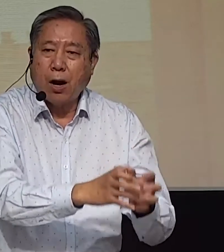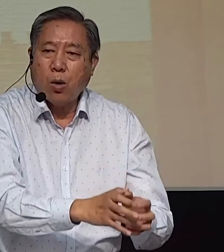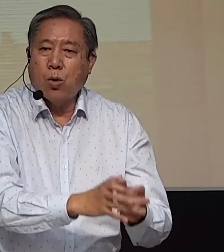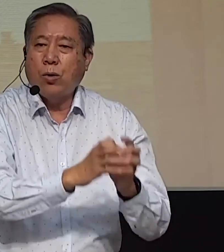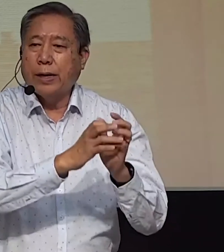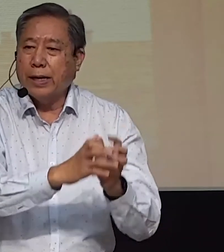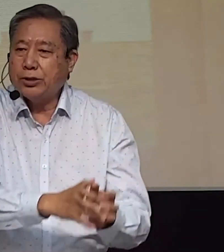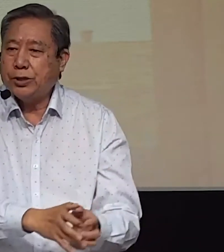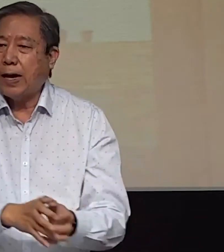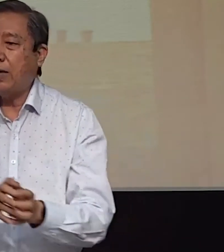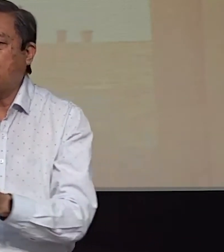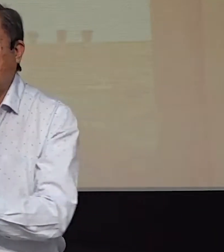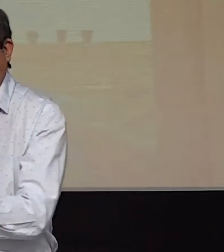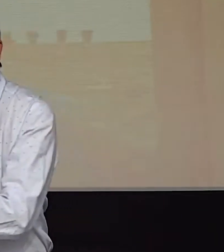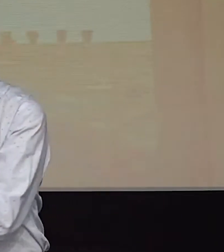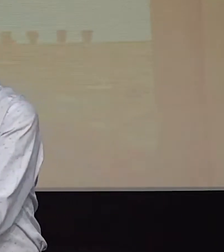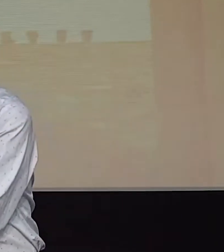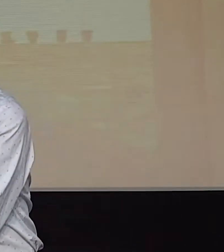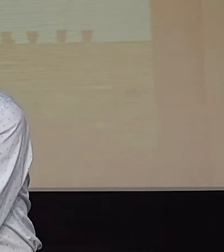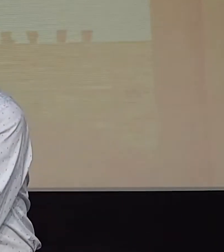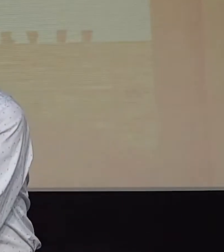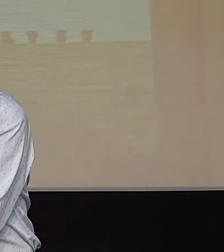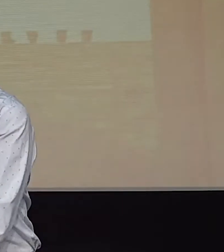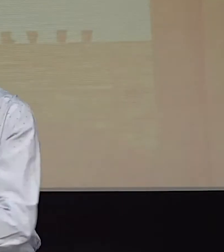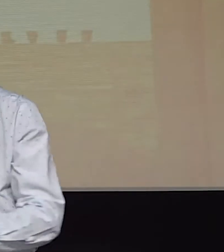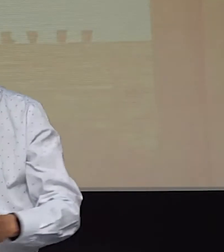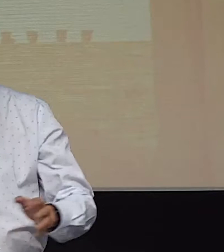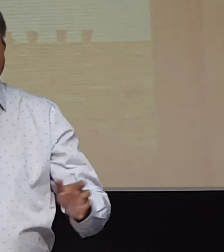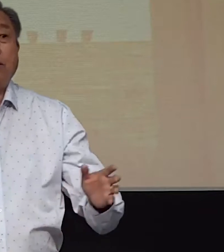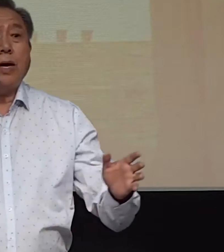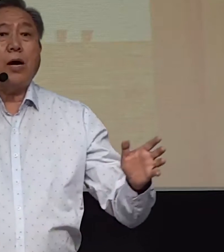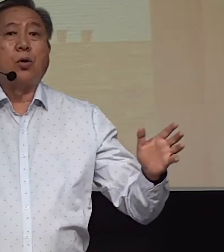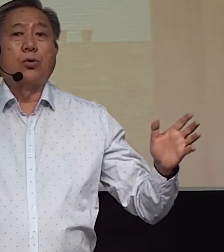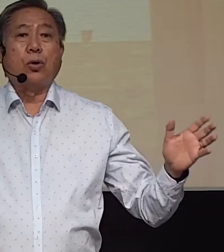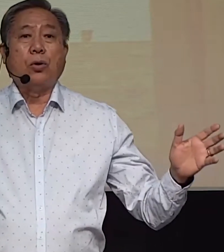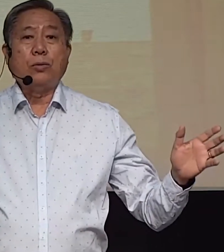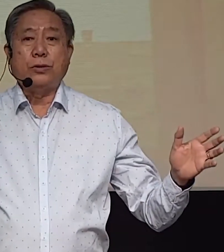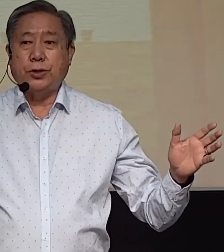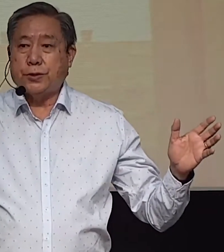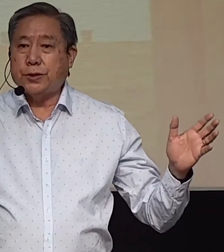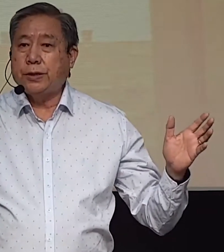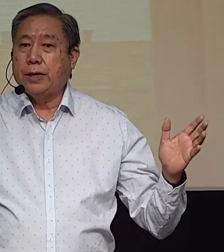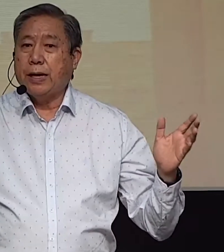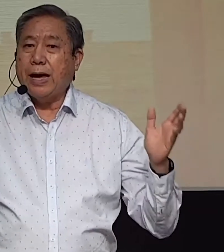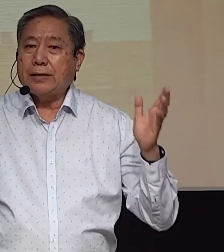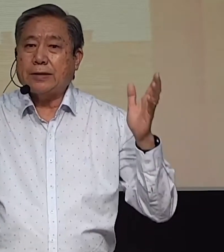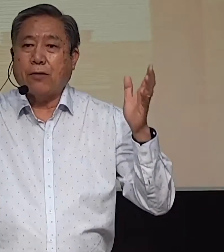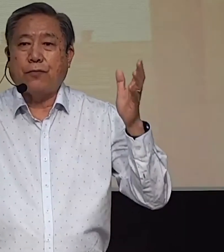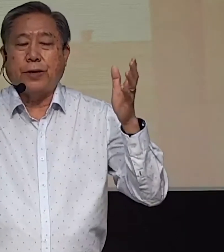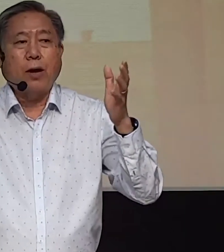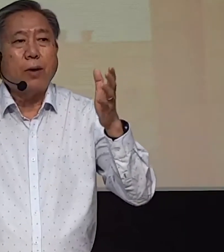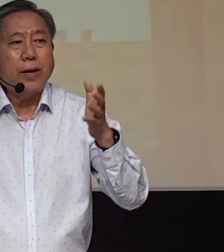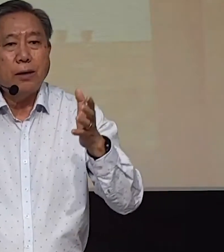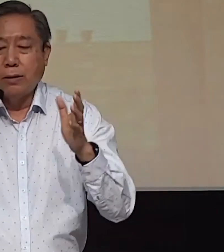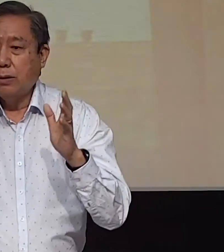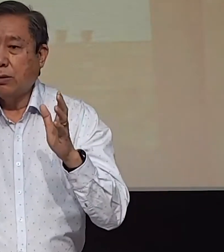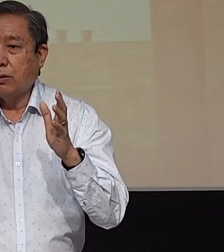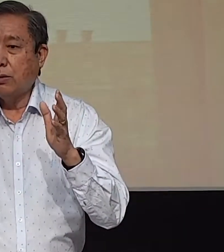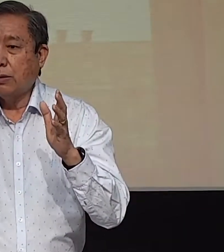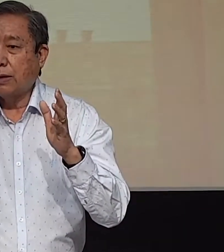de algo retirado de Adão. E quando Adão acordou, disse: esta afinal